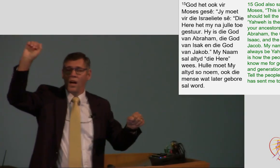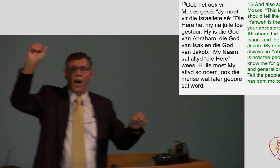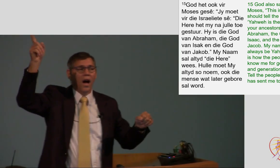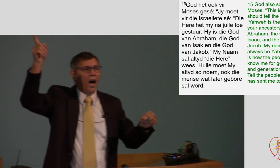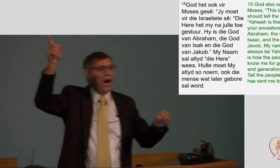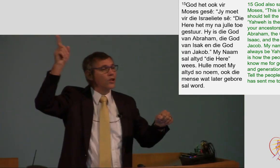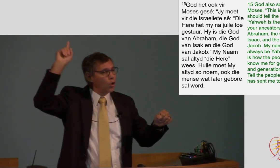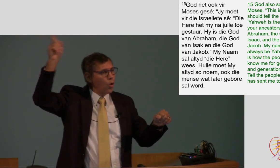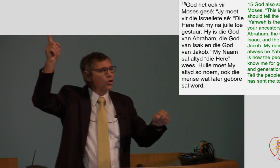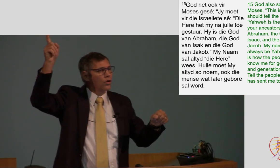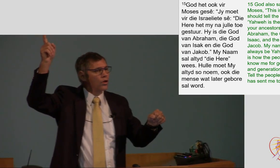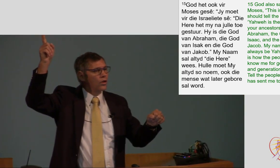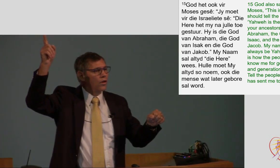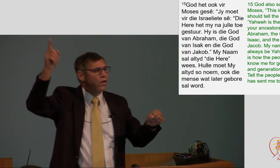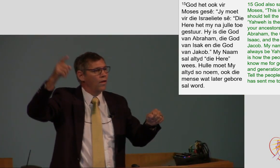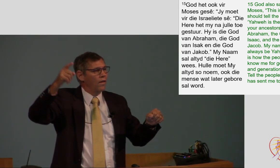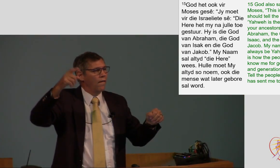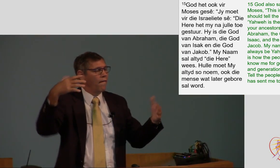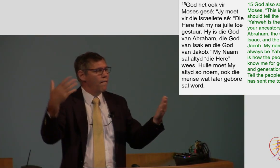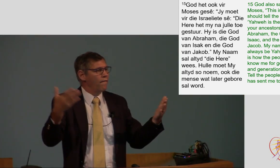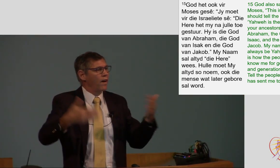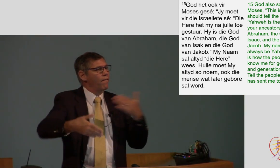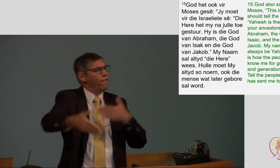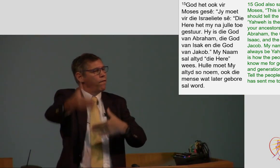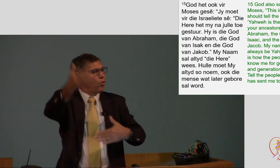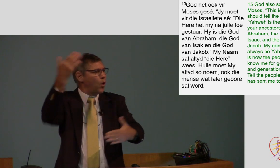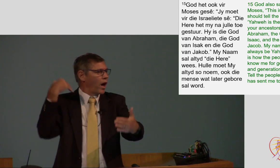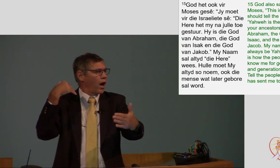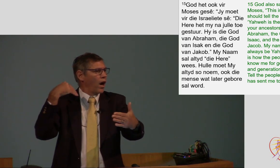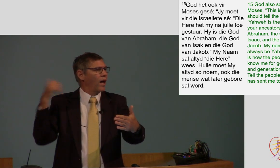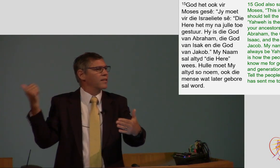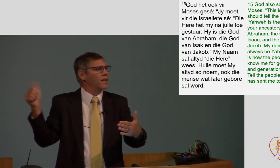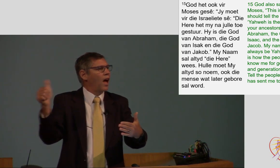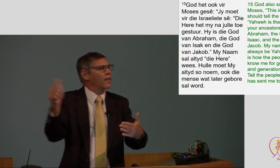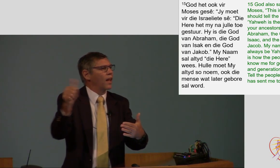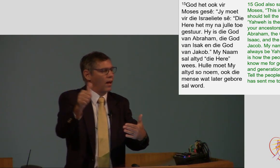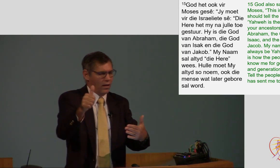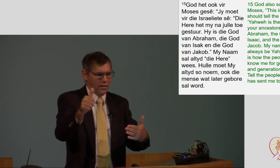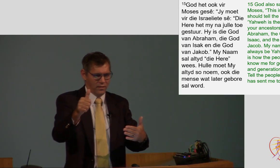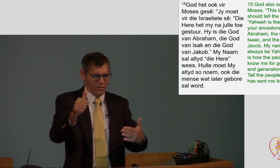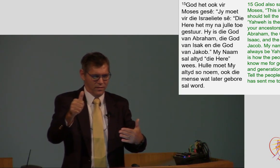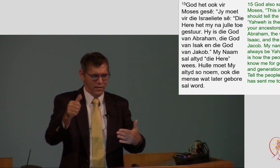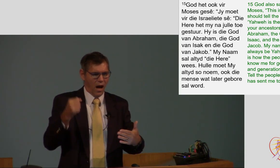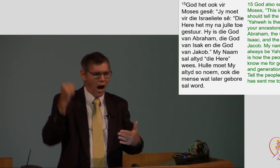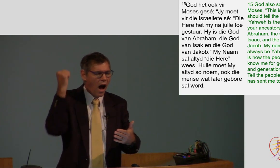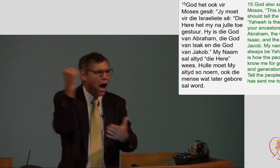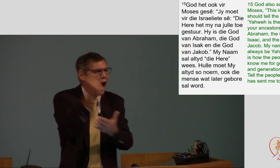hy is God van voorgeslagte, Abraham,